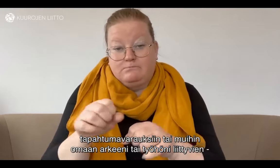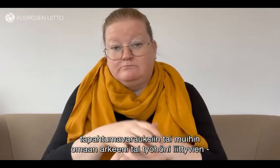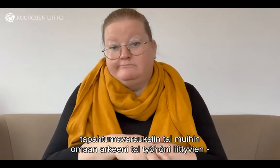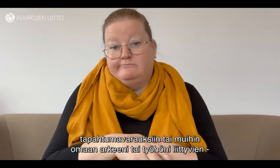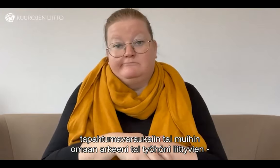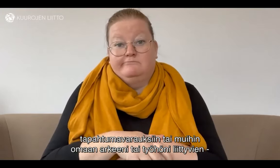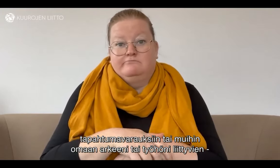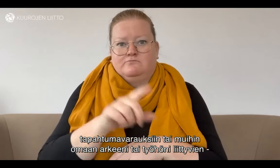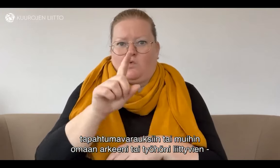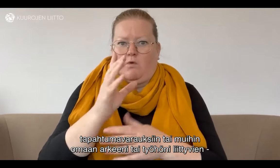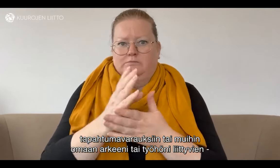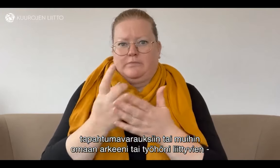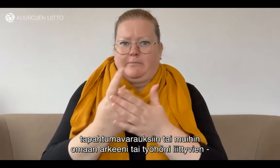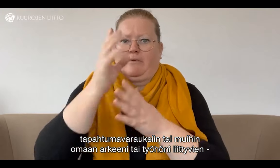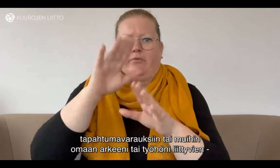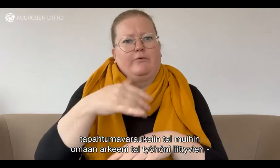tavarapalautuksiin,